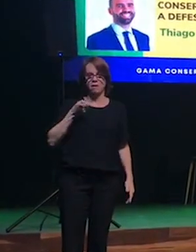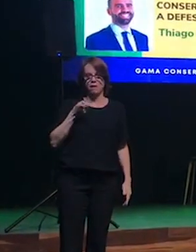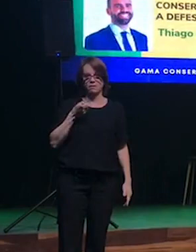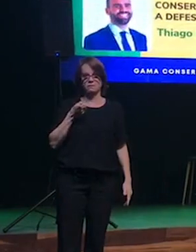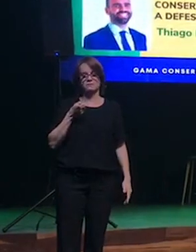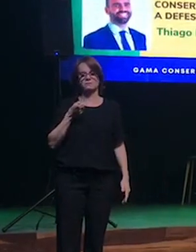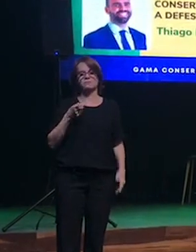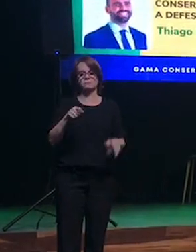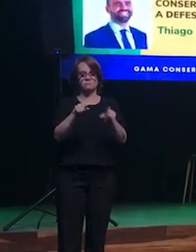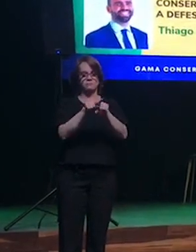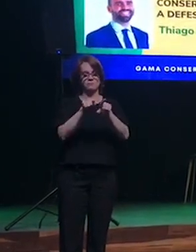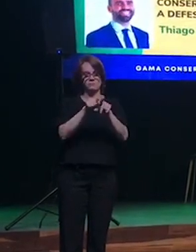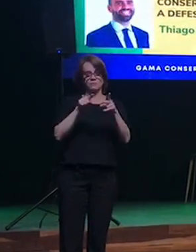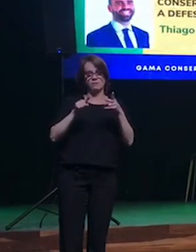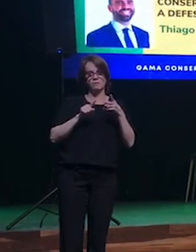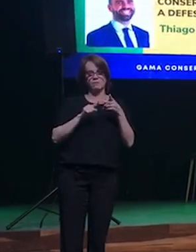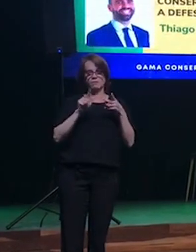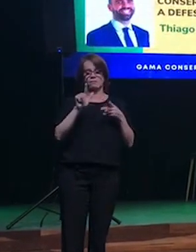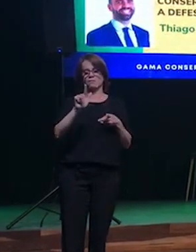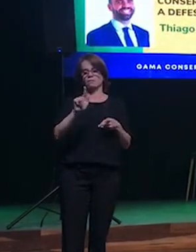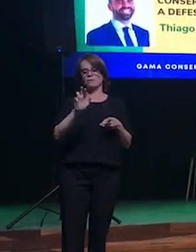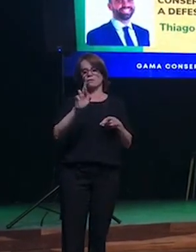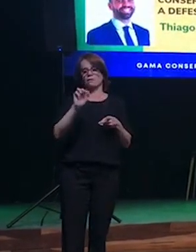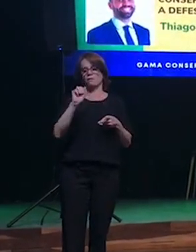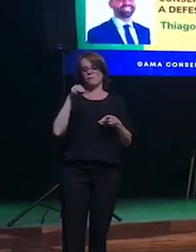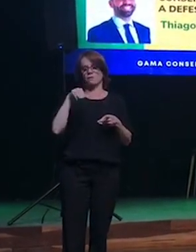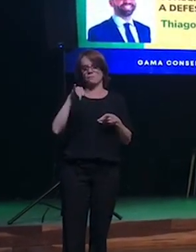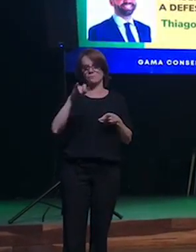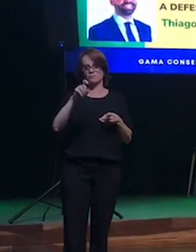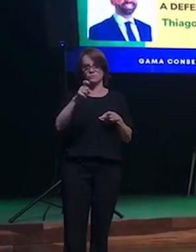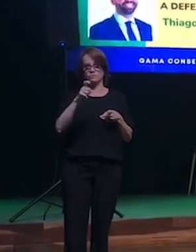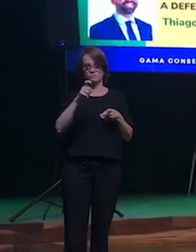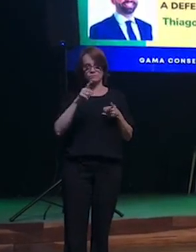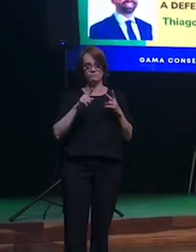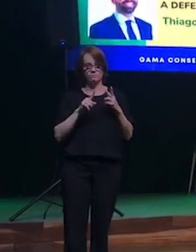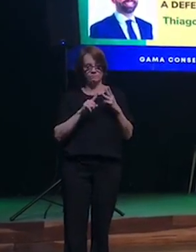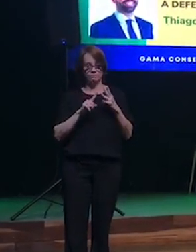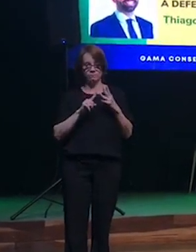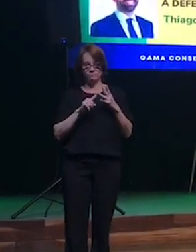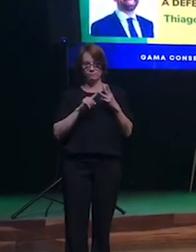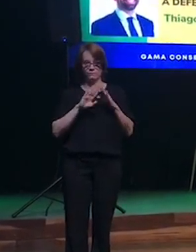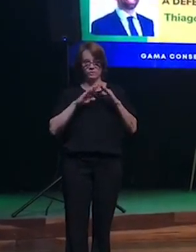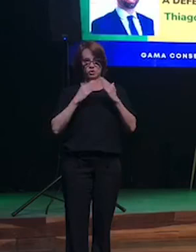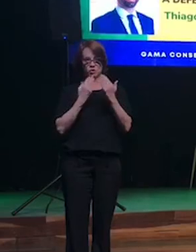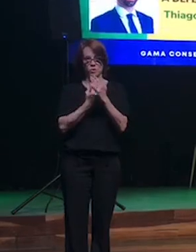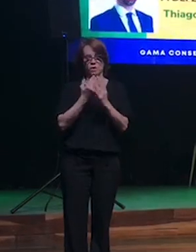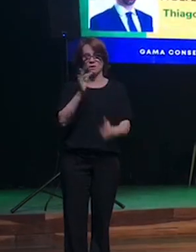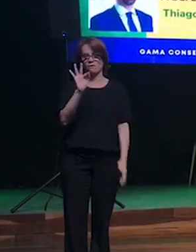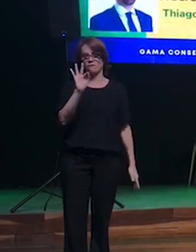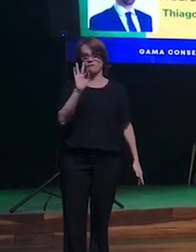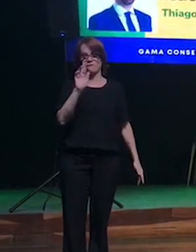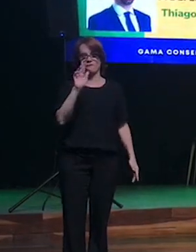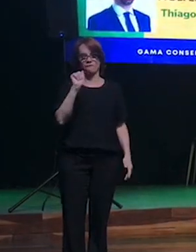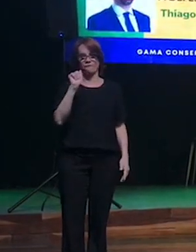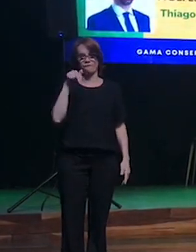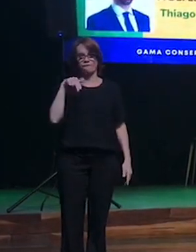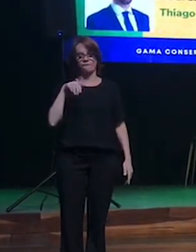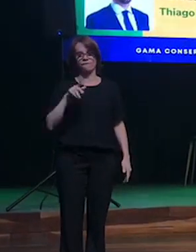de Gramsci e da escola de Frankfurt. Mas o pensamento revolucionário está todo ali.